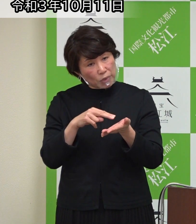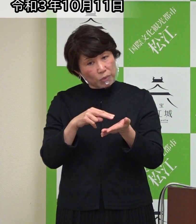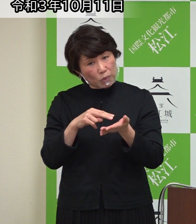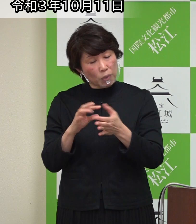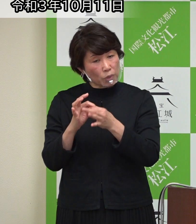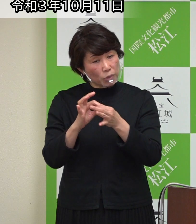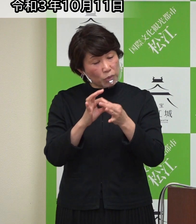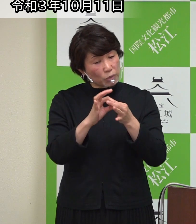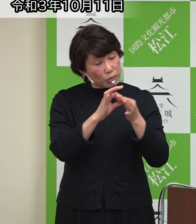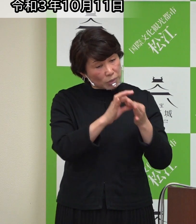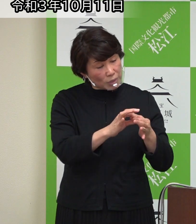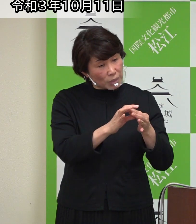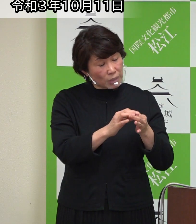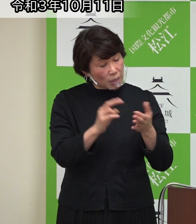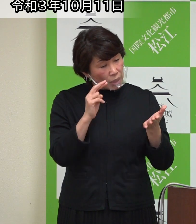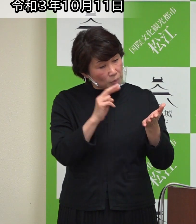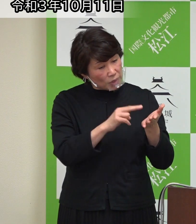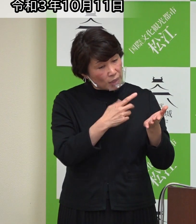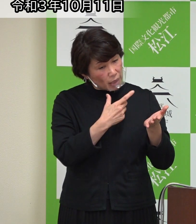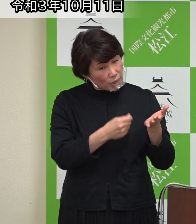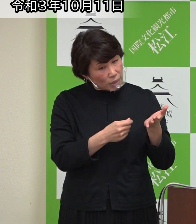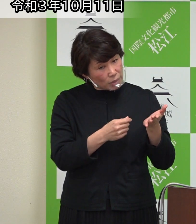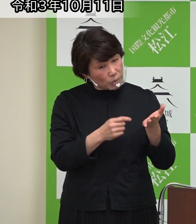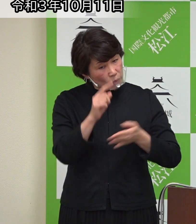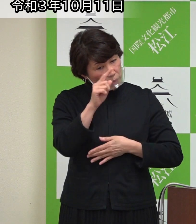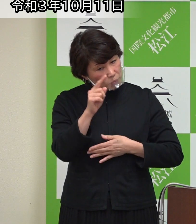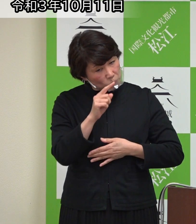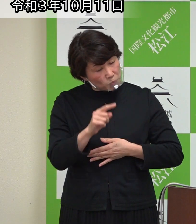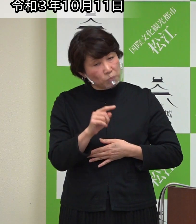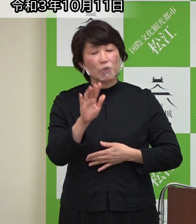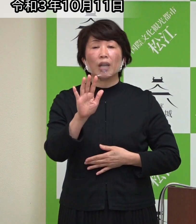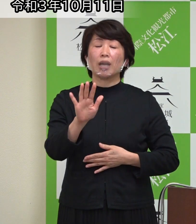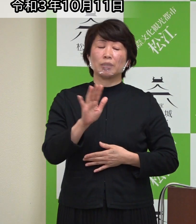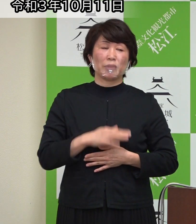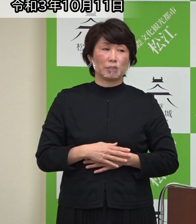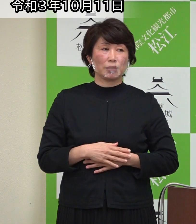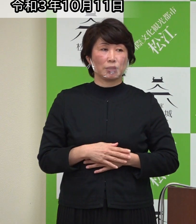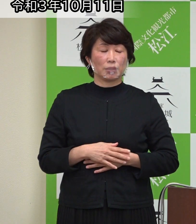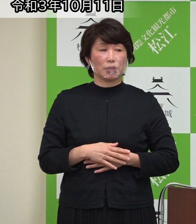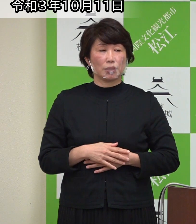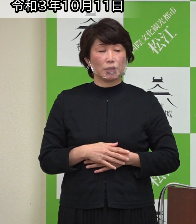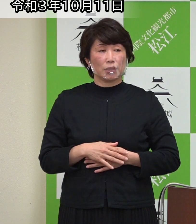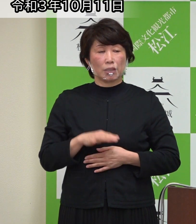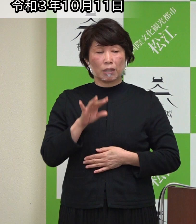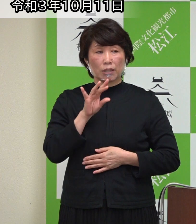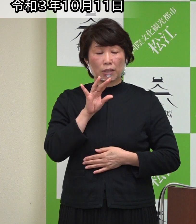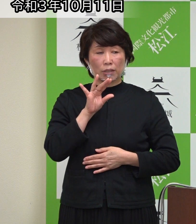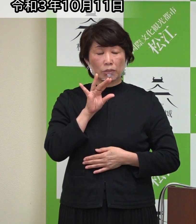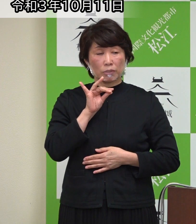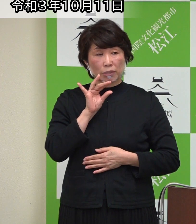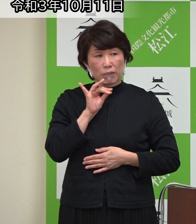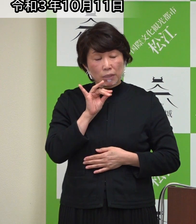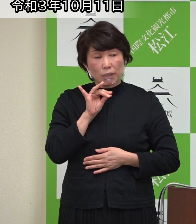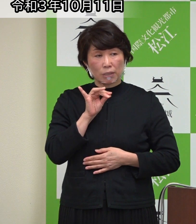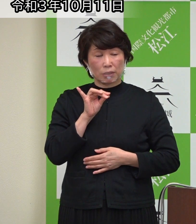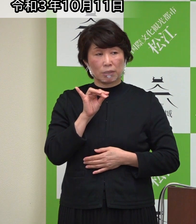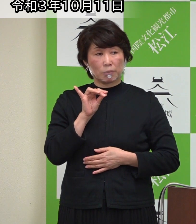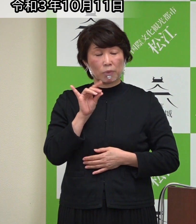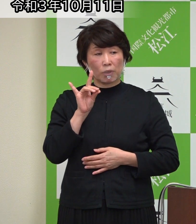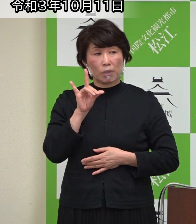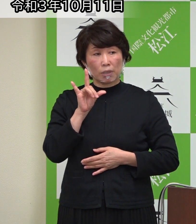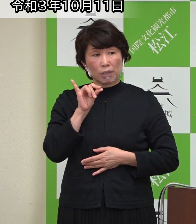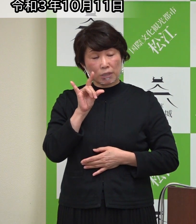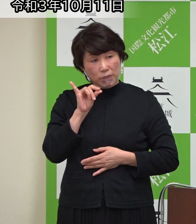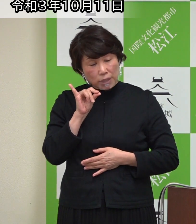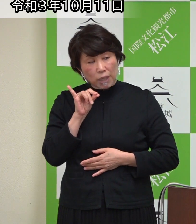ていうとちょっとクエスチョンなところがあってですね、というのも少しそのツイッターにしてもインスタにしても同じだと思う